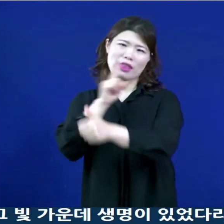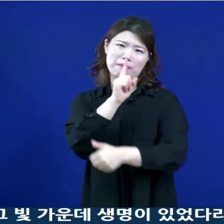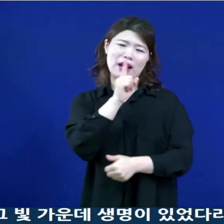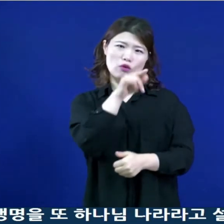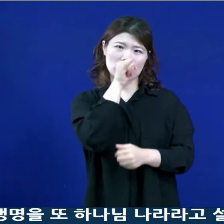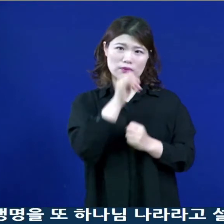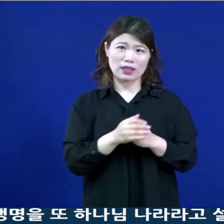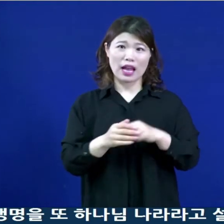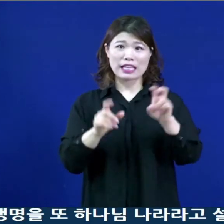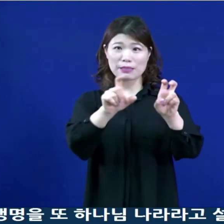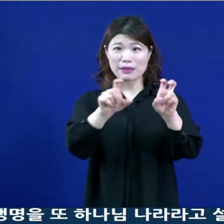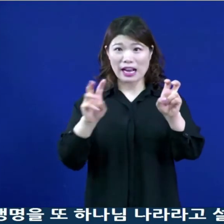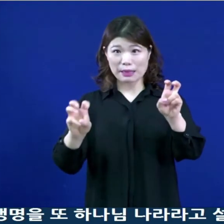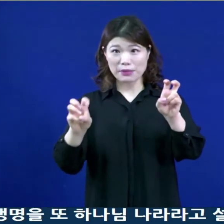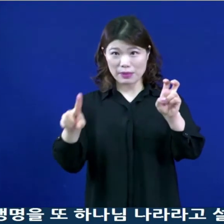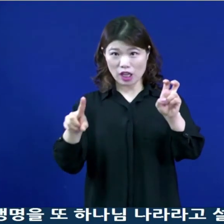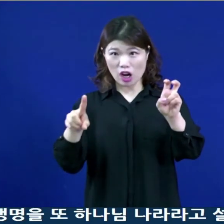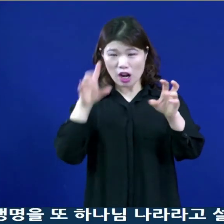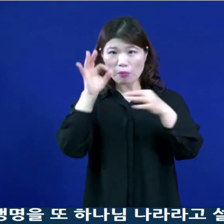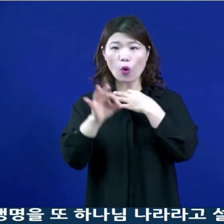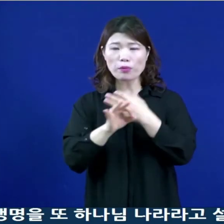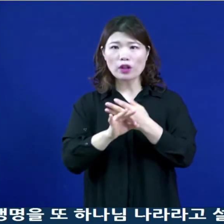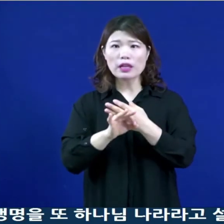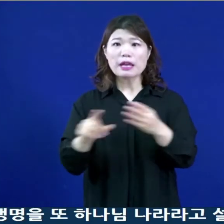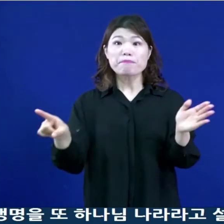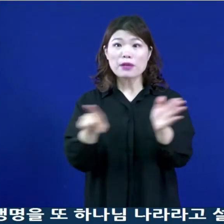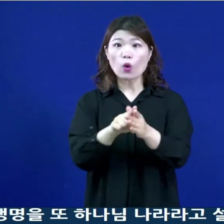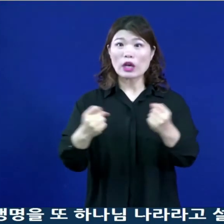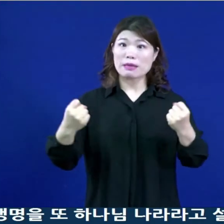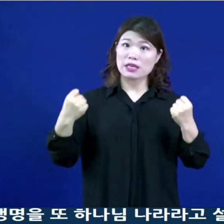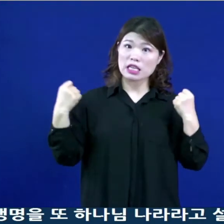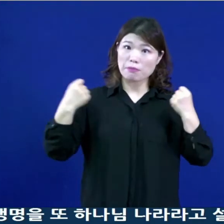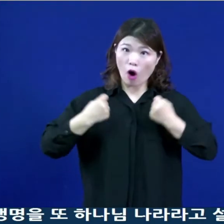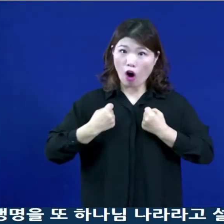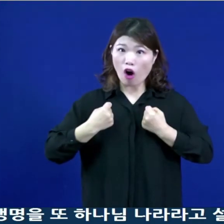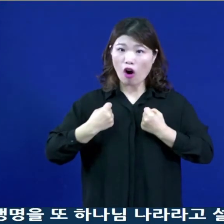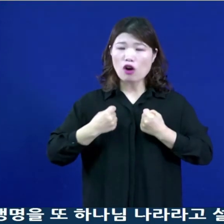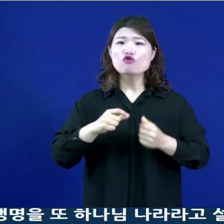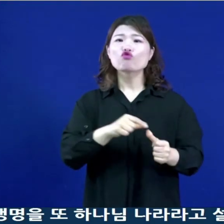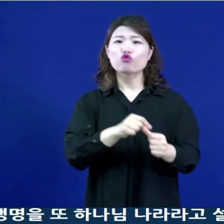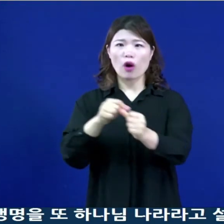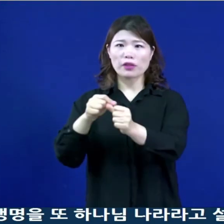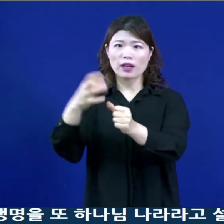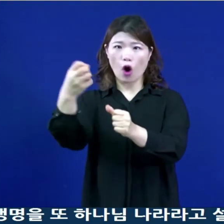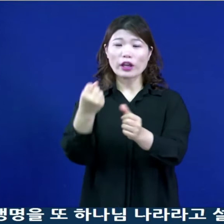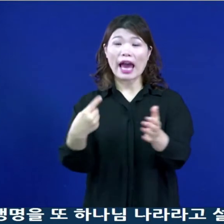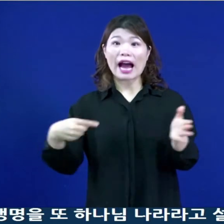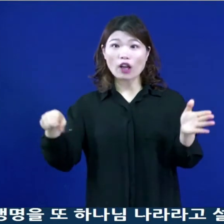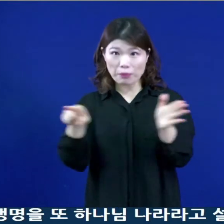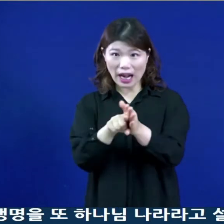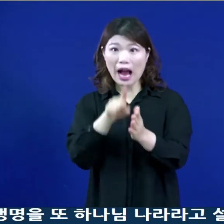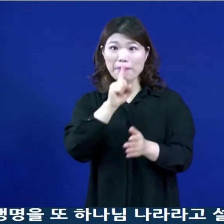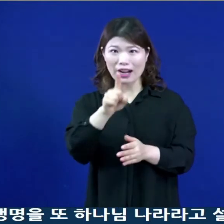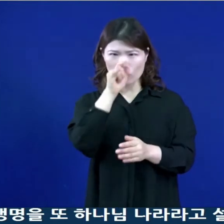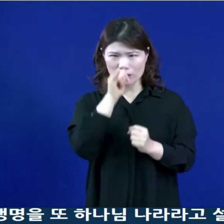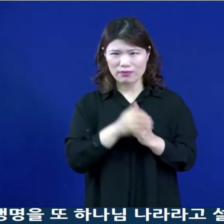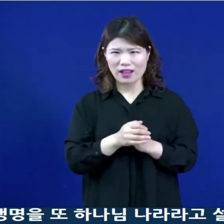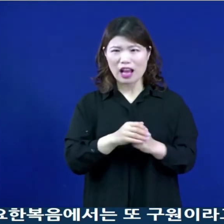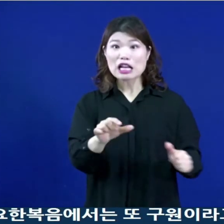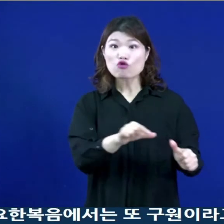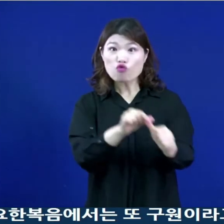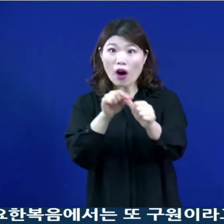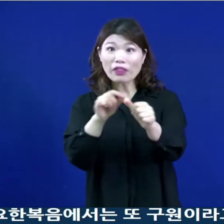31절 자리에서도요 믿고 그 이름을 힘입어 구원을 얻게 하려 함이라 이렇게 쓸 수 있죠. 근데 구원 대신